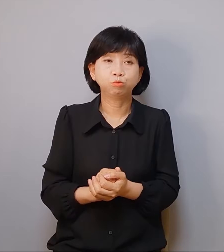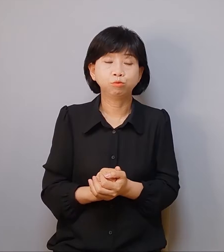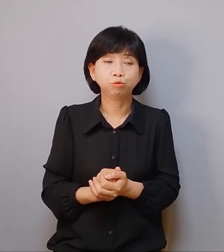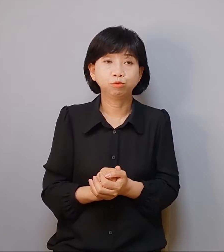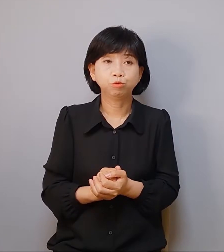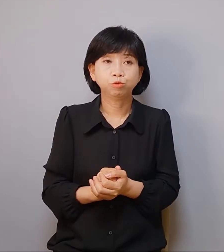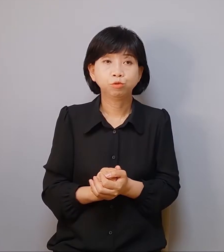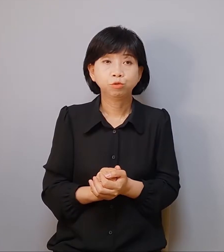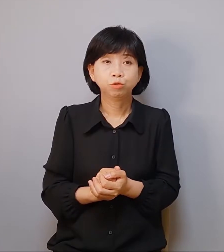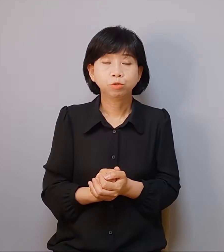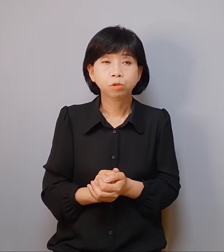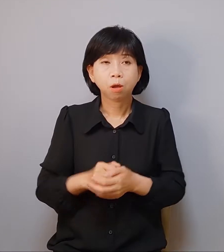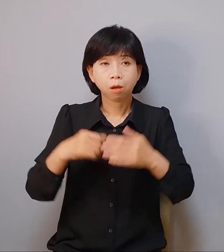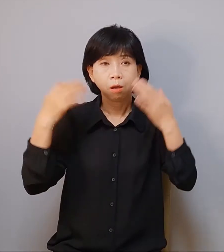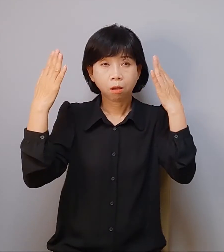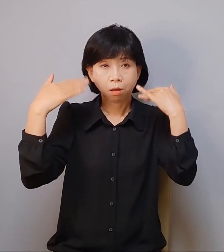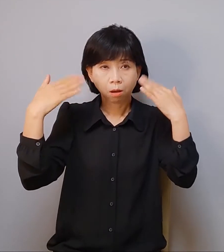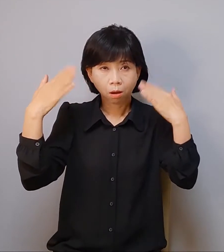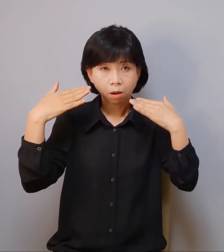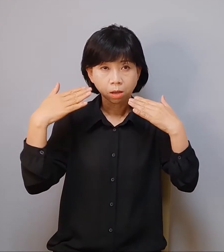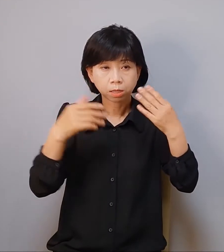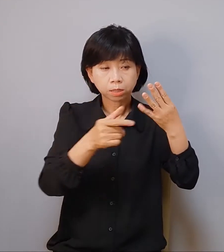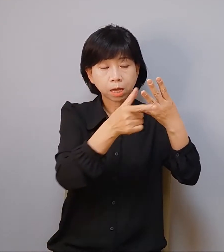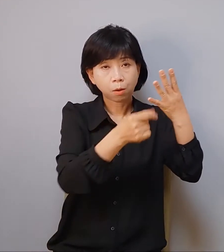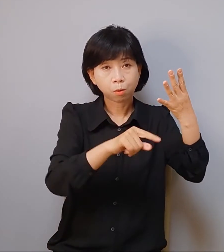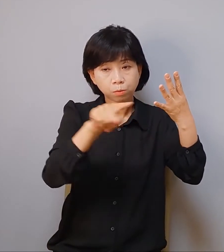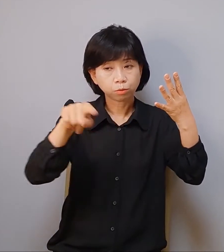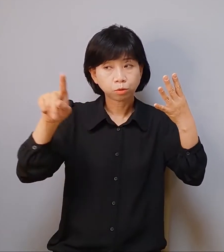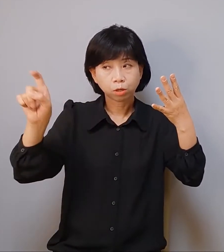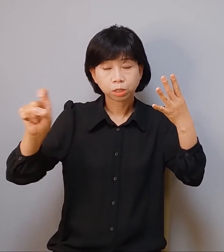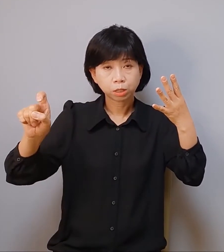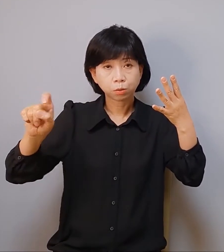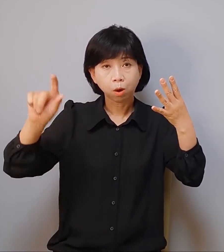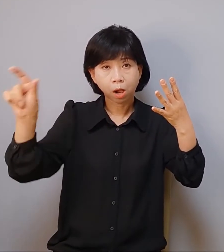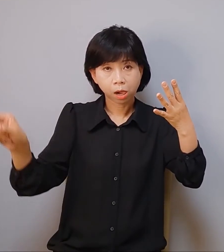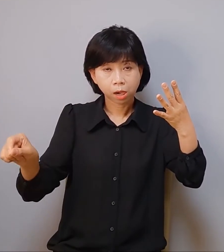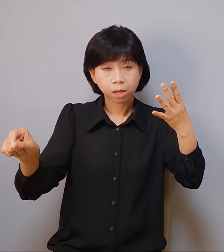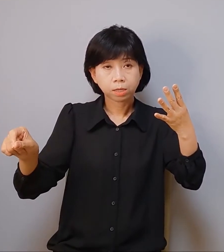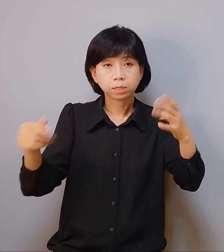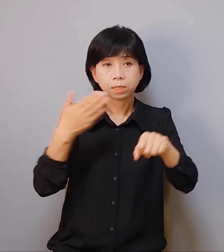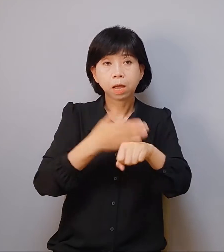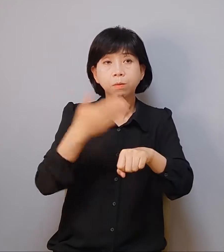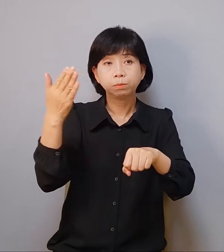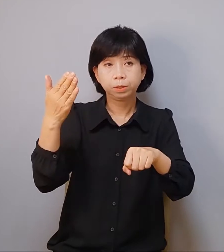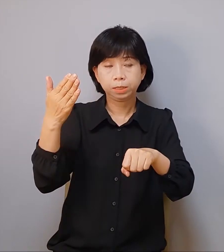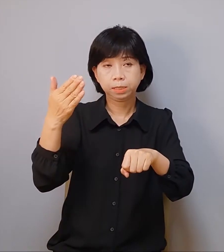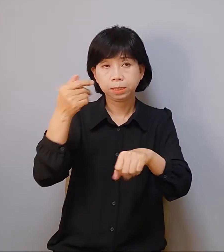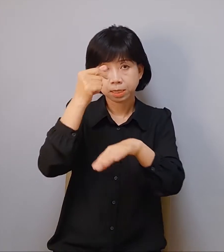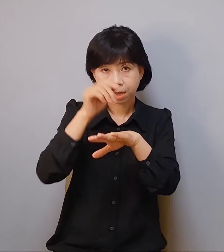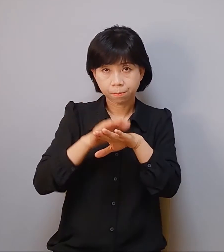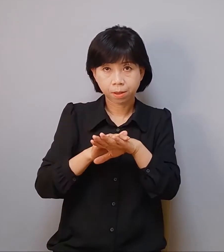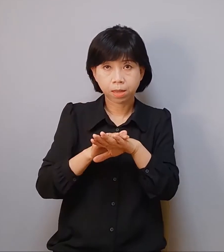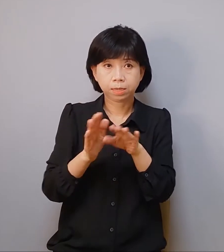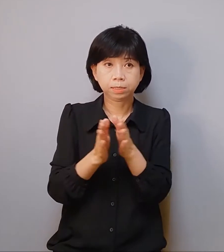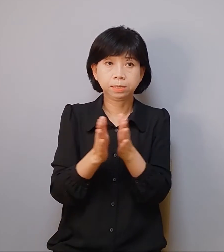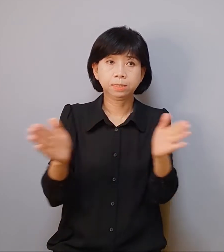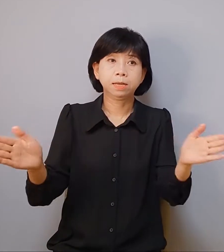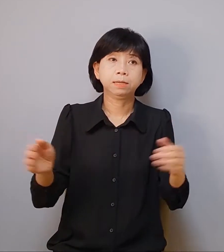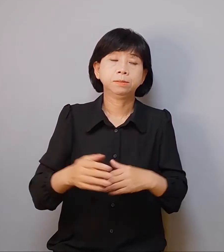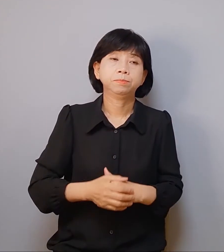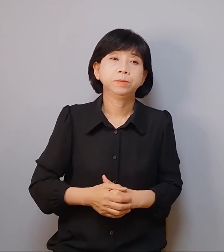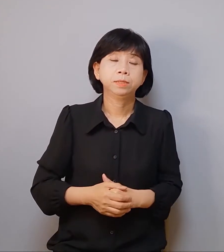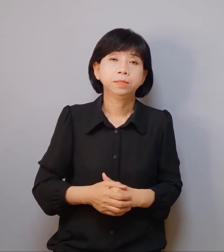10월까지는 9시입니다. VIP 혹은 신앙이 흔들리는 분들에게 룻기 책자를 선물해